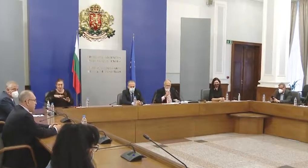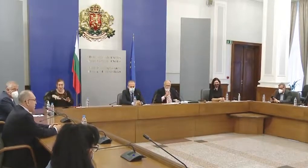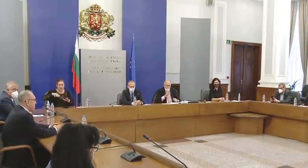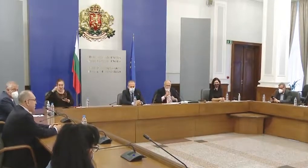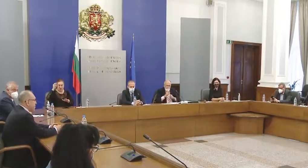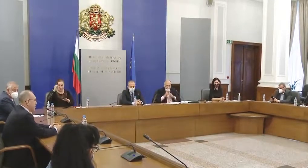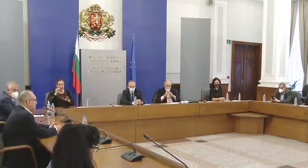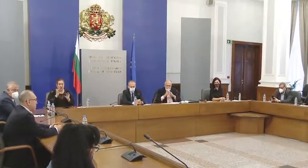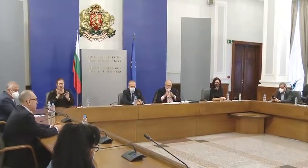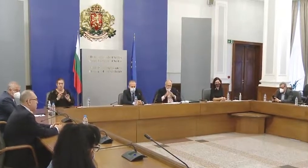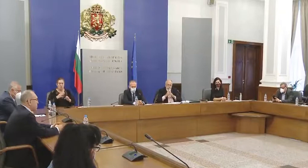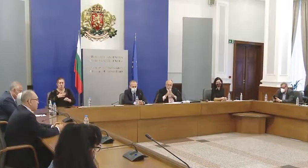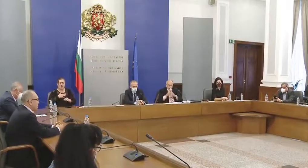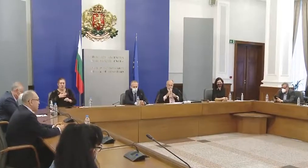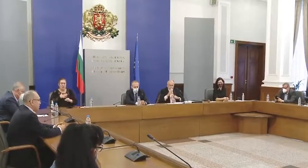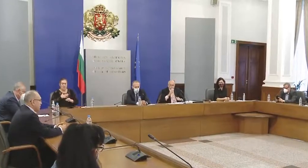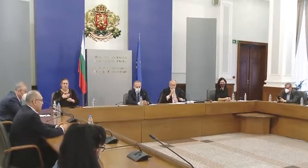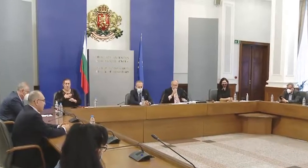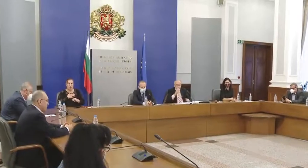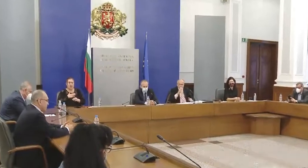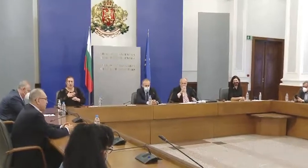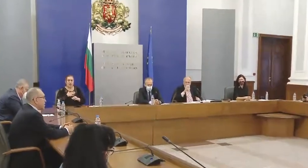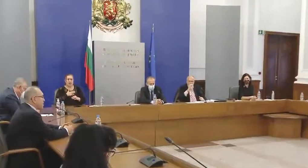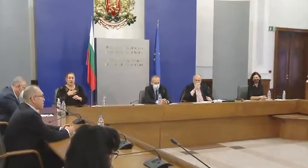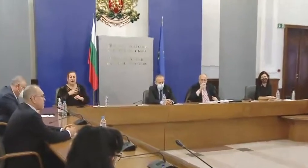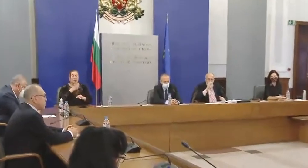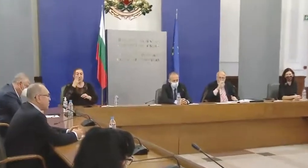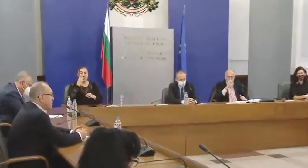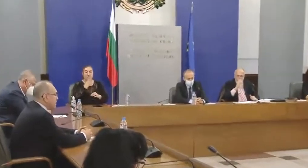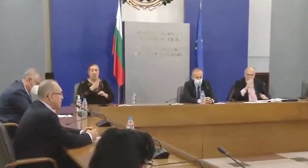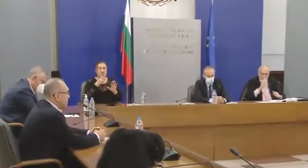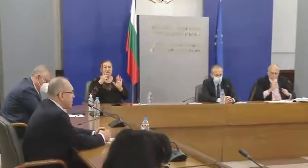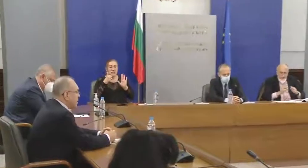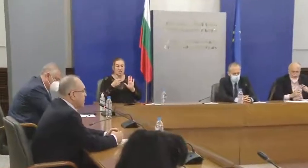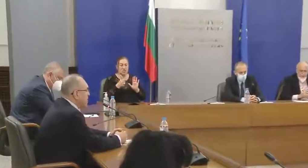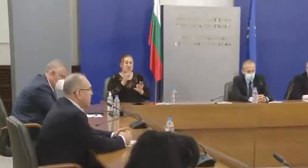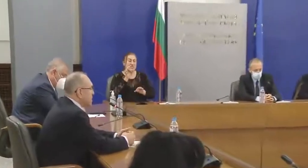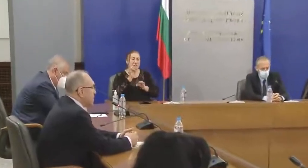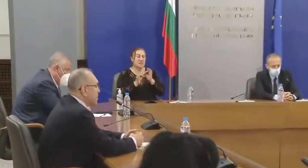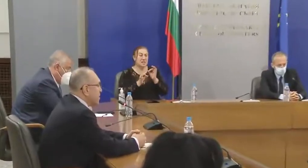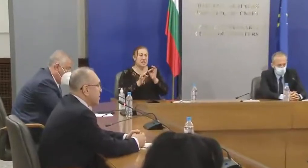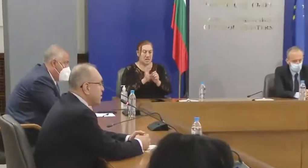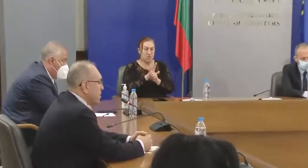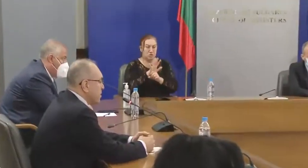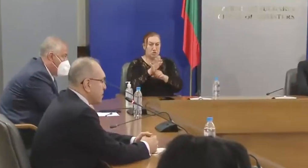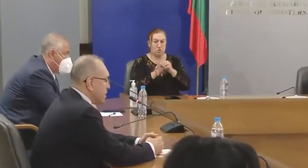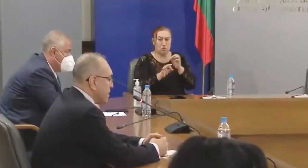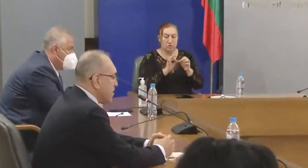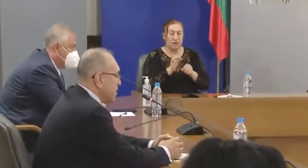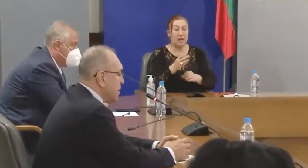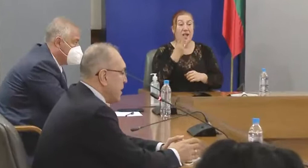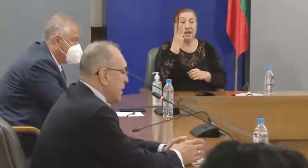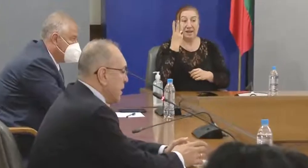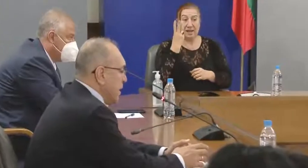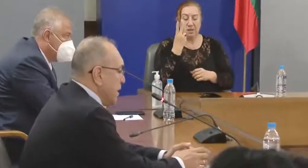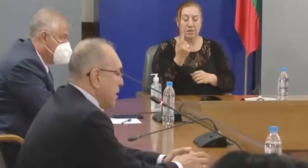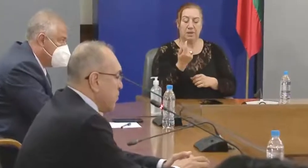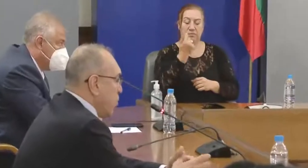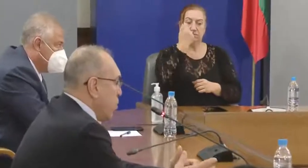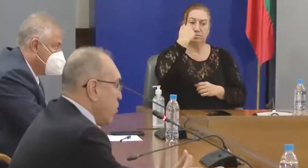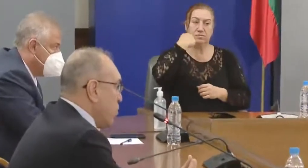имаме 26 заразени с COVID-19, трима са интубираните пациенти.